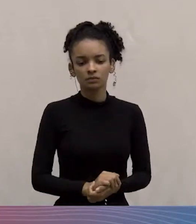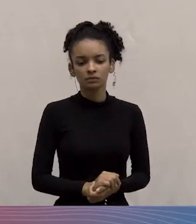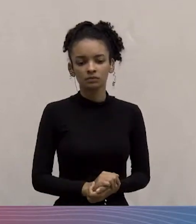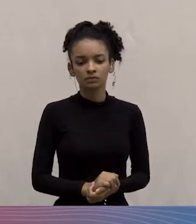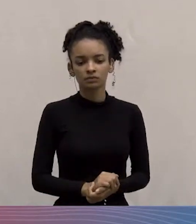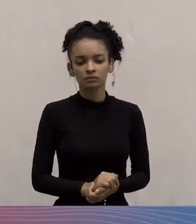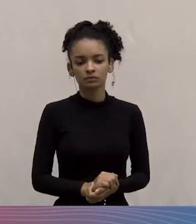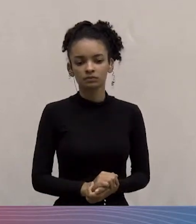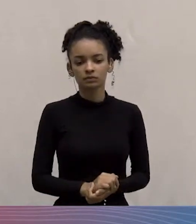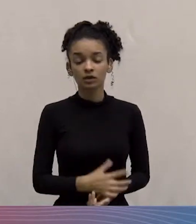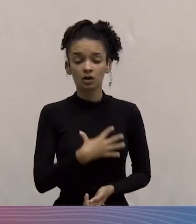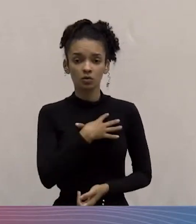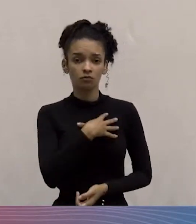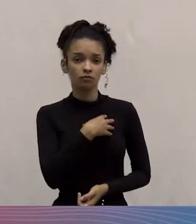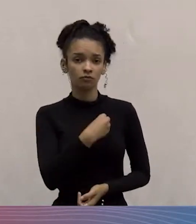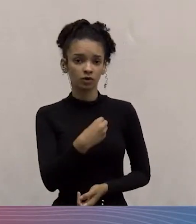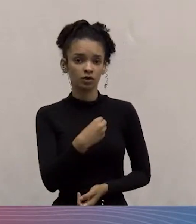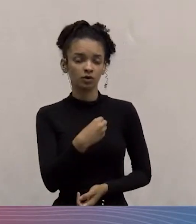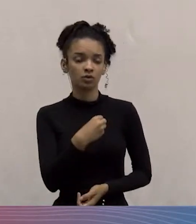um filho de Cush,